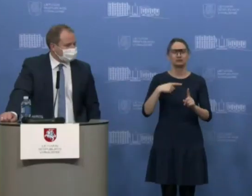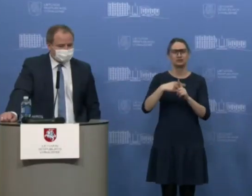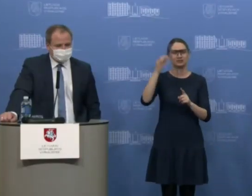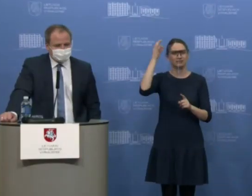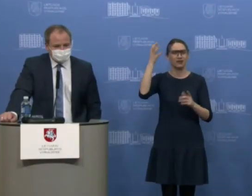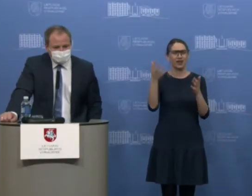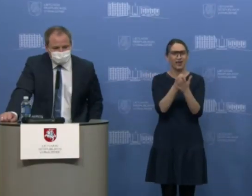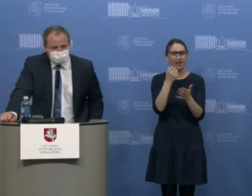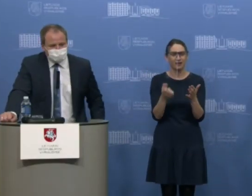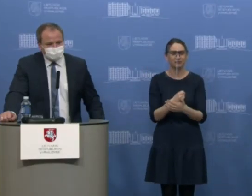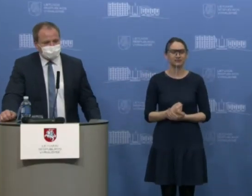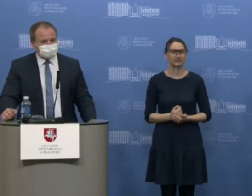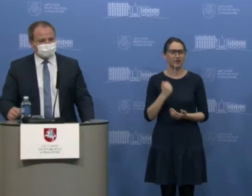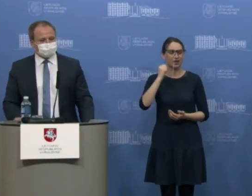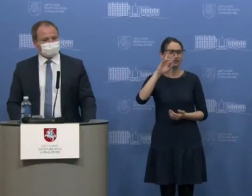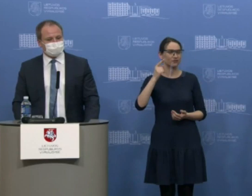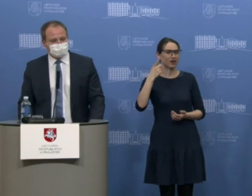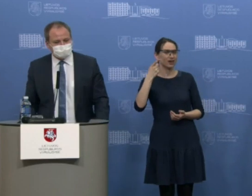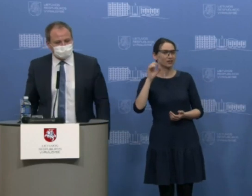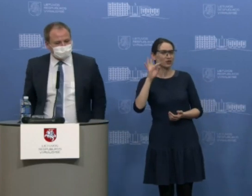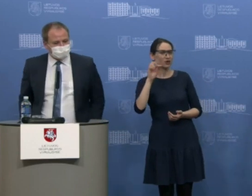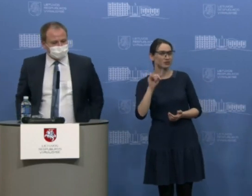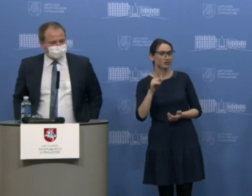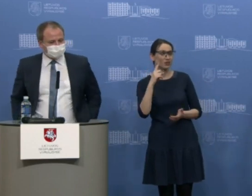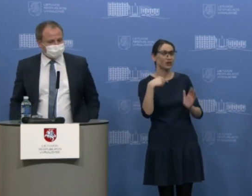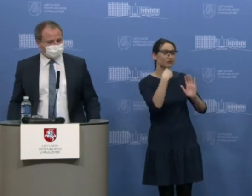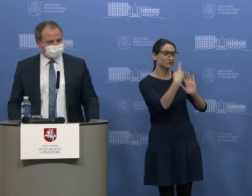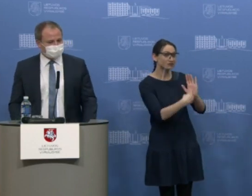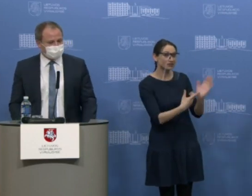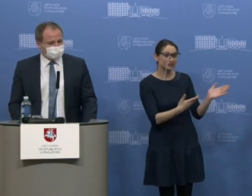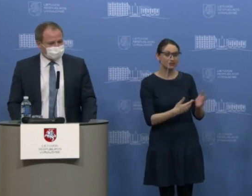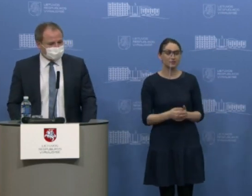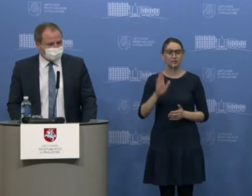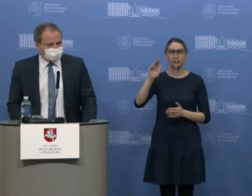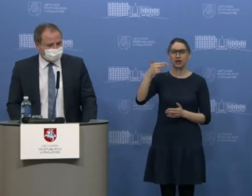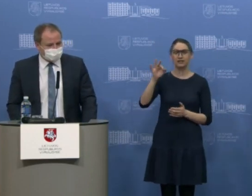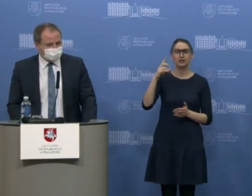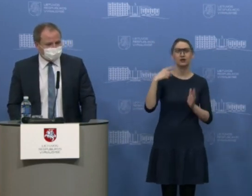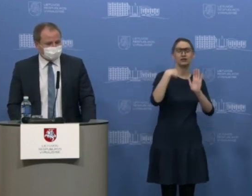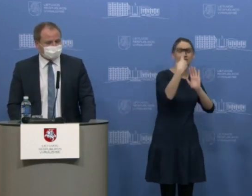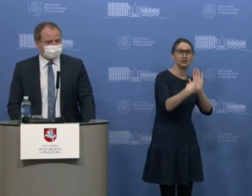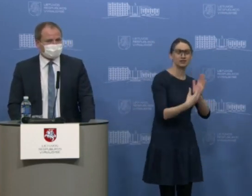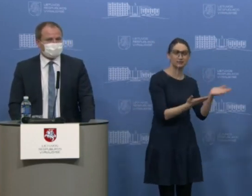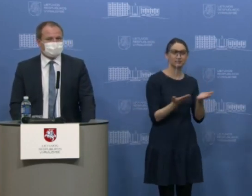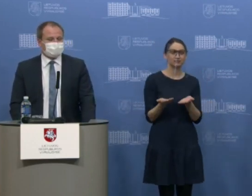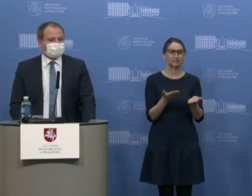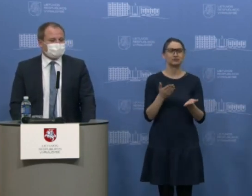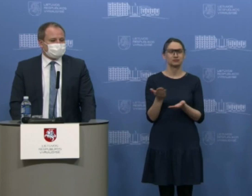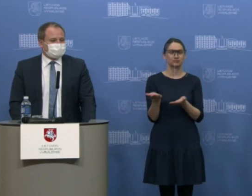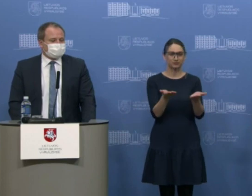svajonių. Dėkuoju, Vaidotai. Kolegos, ar turite klausimų? Matau BNS kelią ranką, prašau, Ramūnai.